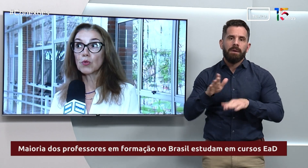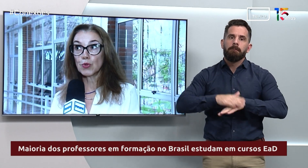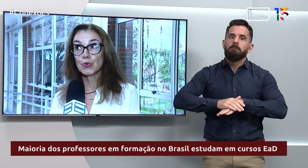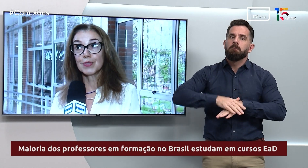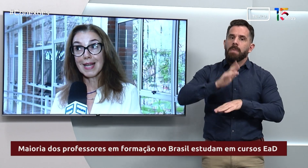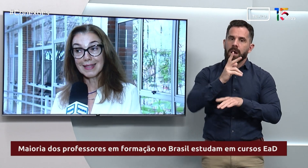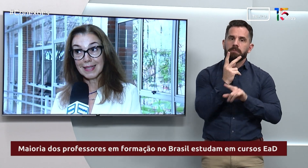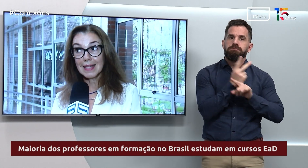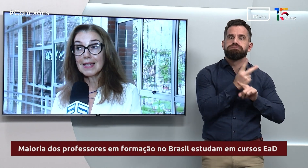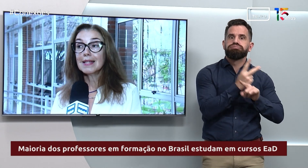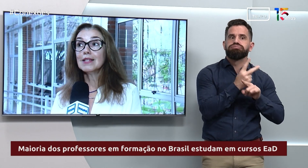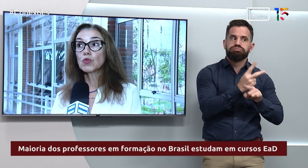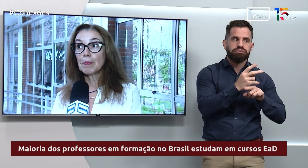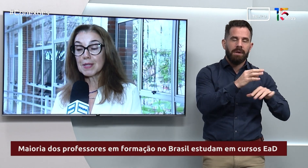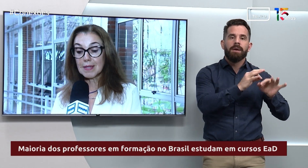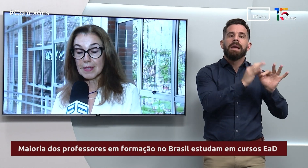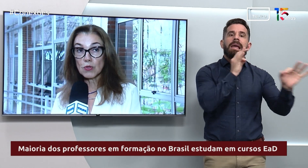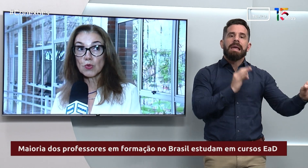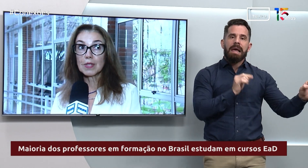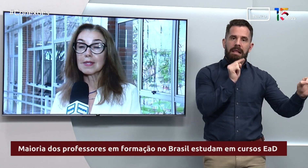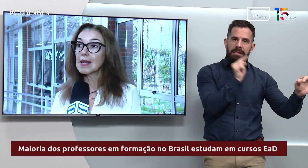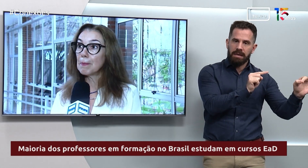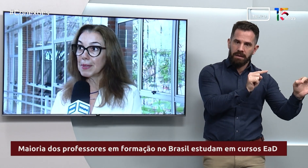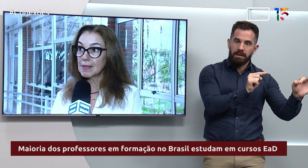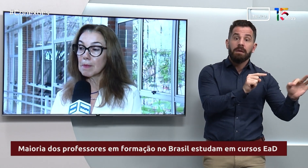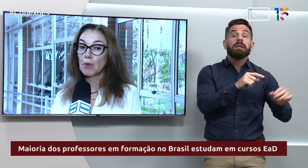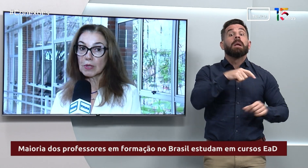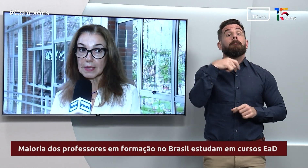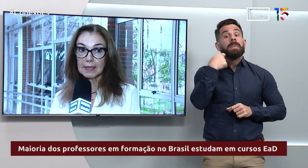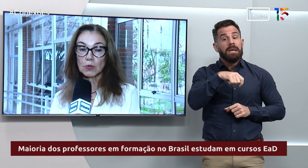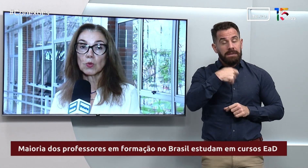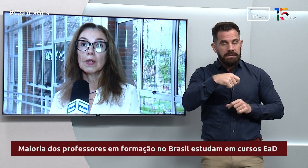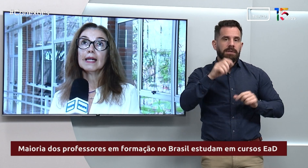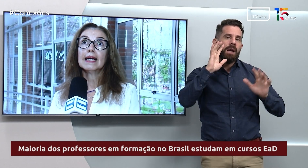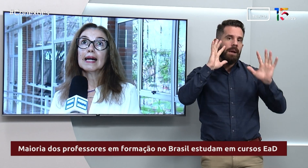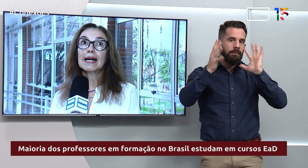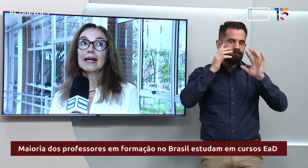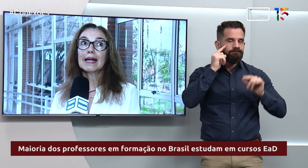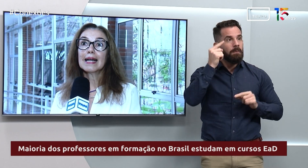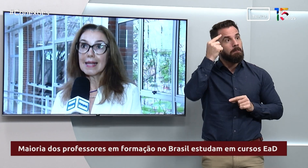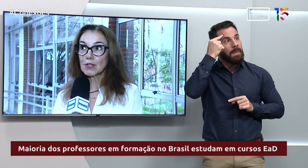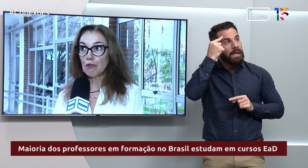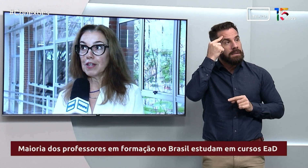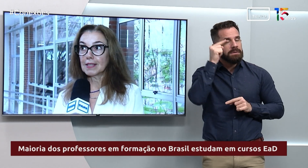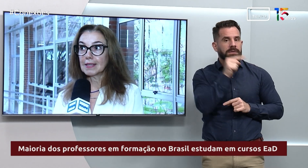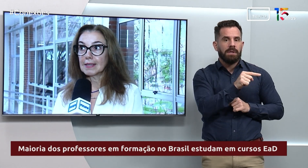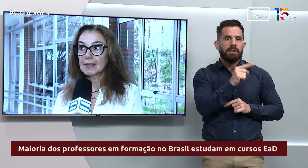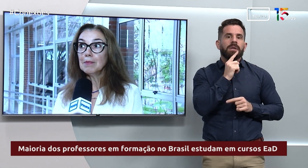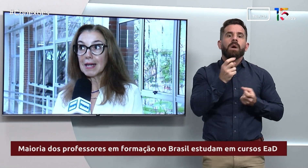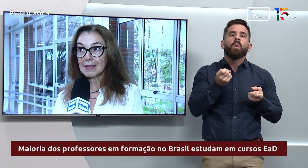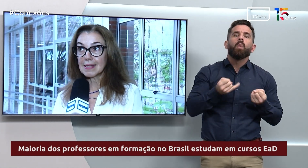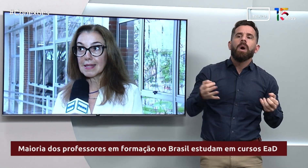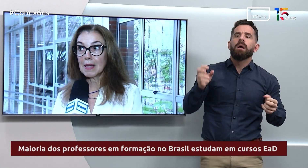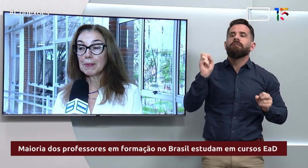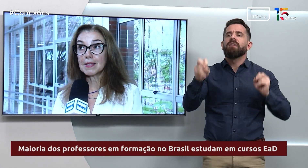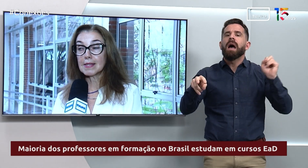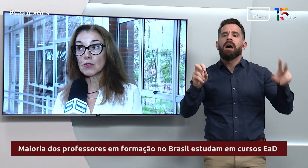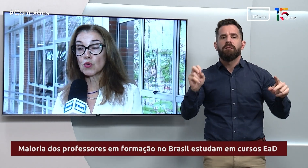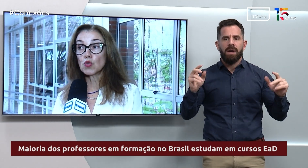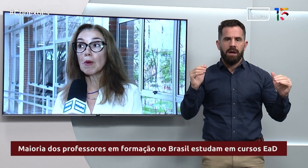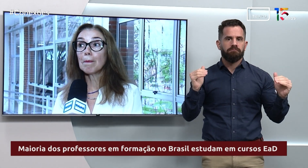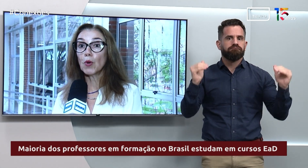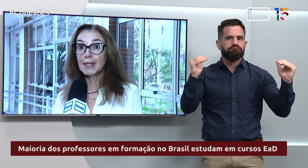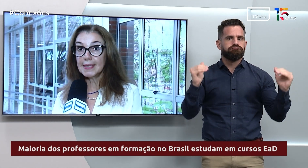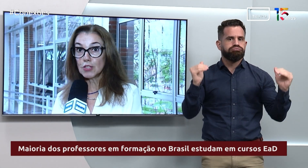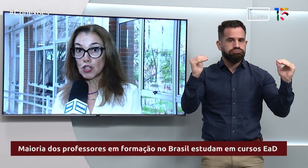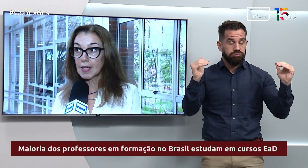em cursos em AD. Isso é preciso que se repense, portanto, essa oferta. E mais, é preciso